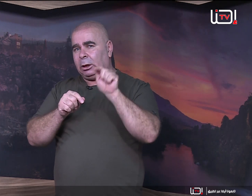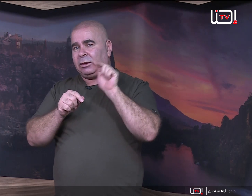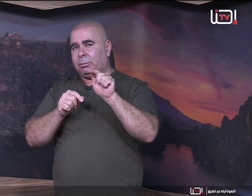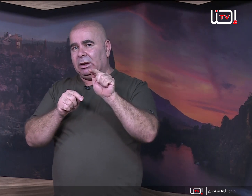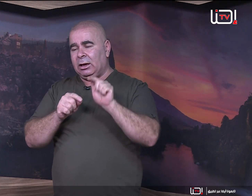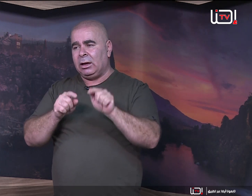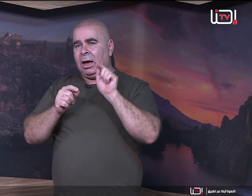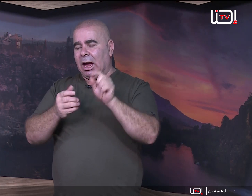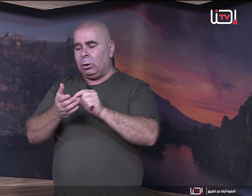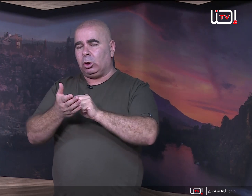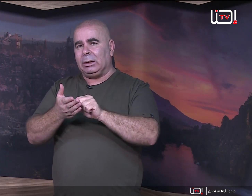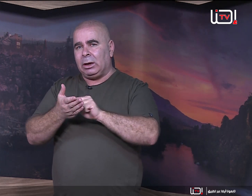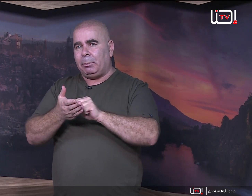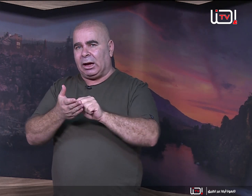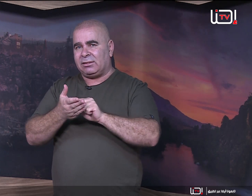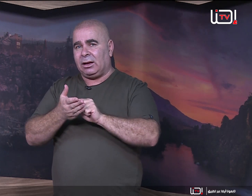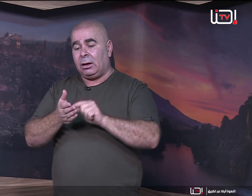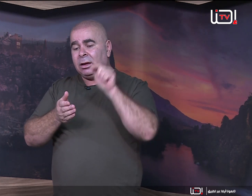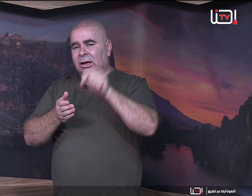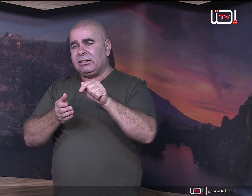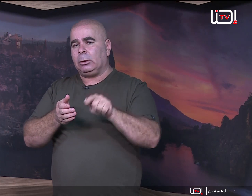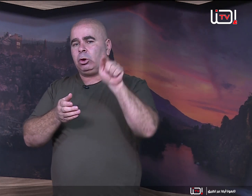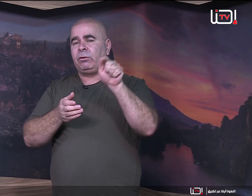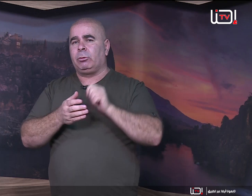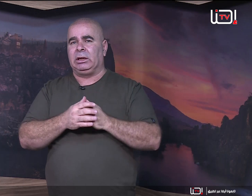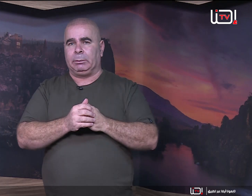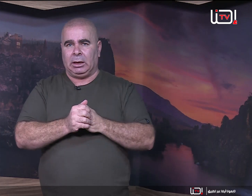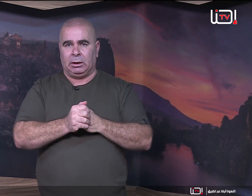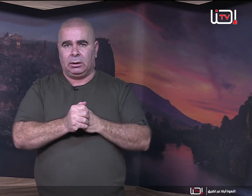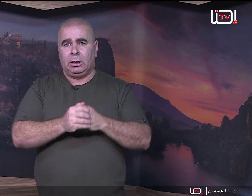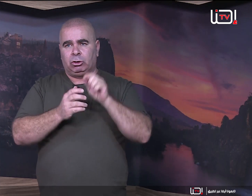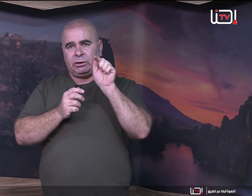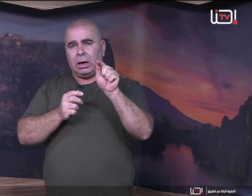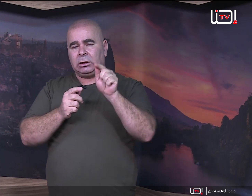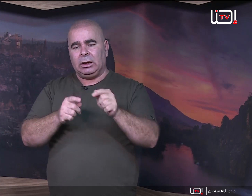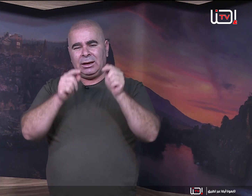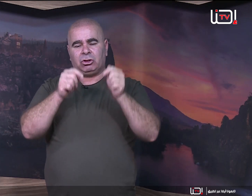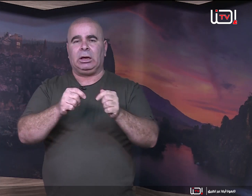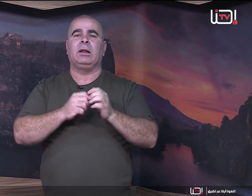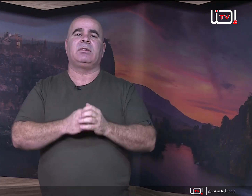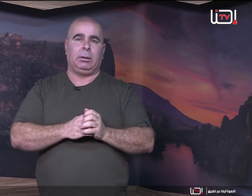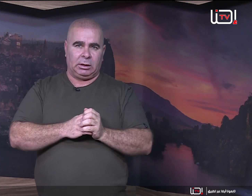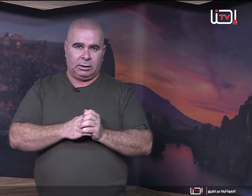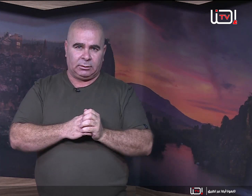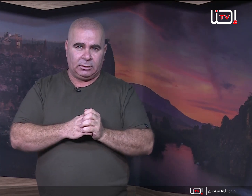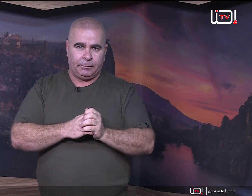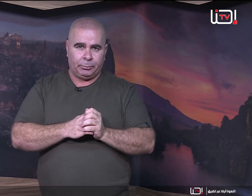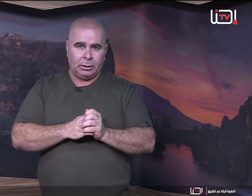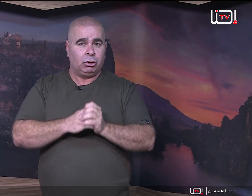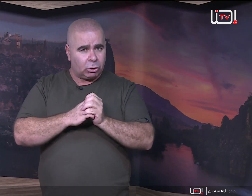الساعه اتين وثلاث بالليل حاولي حطي المنبهه على الساعه اصحي وروحي شوفي شو بنتك بتعمل شفتيها غلطانه اشرحي لها الصح من